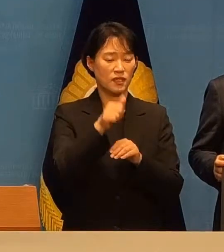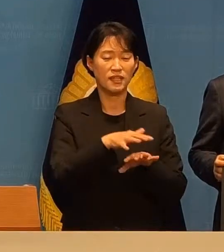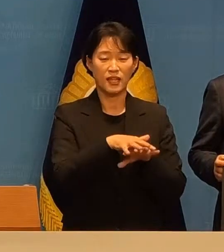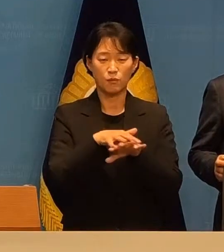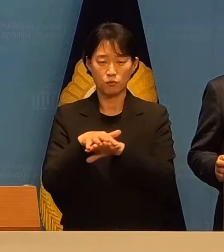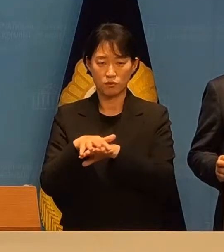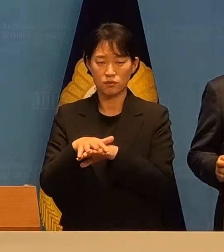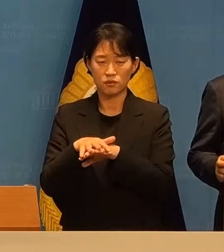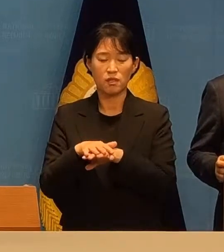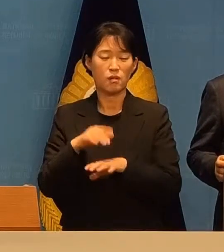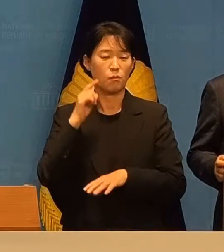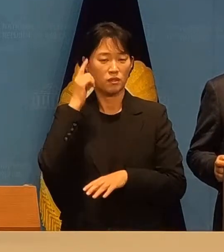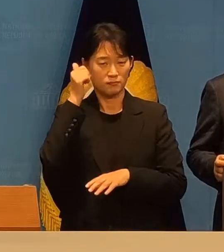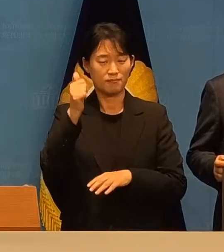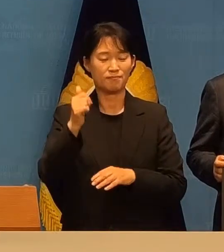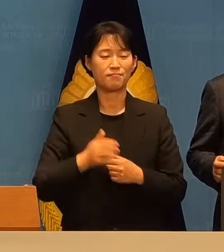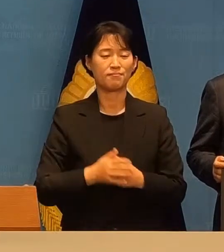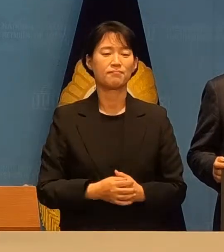회장이신 유화종 목사님,